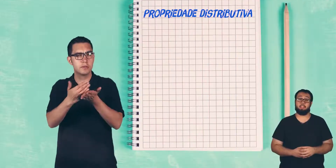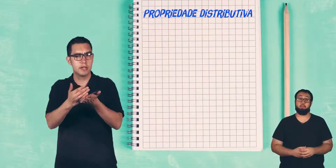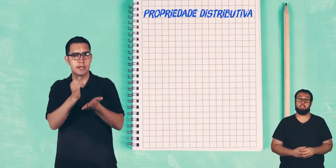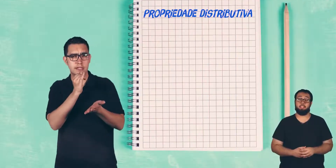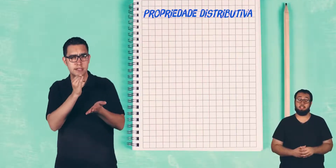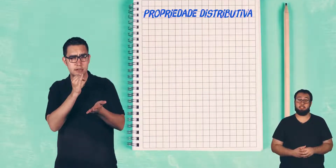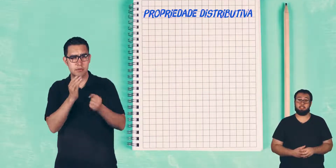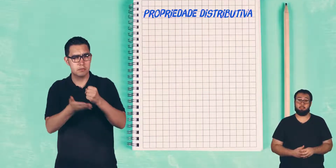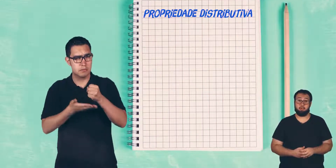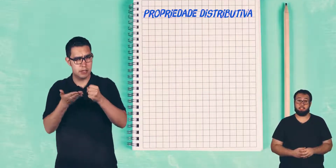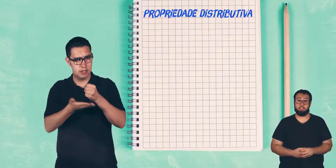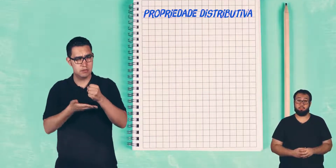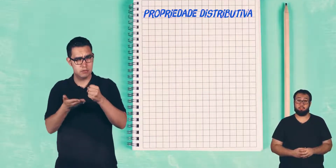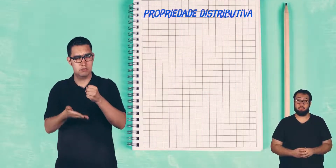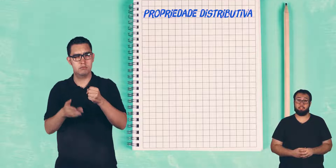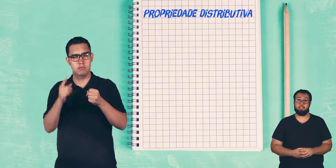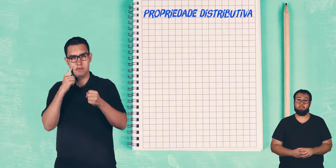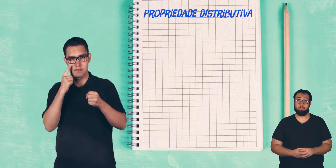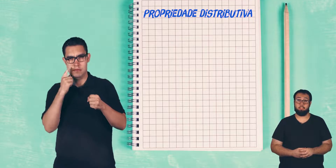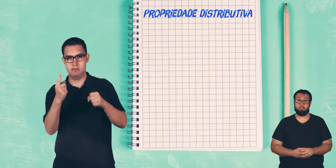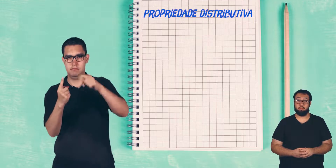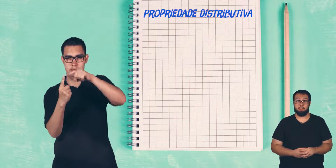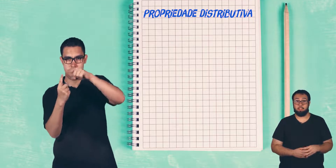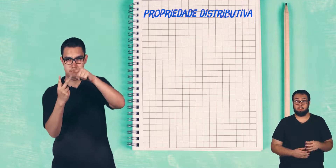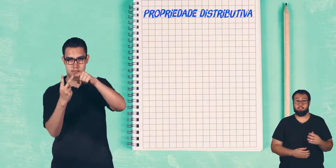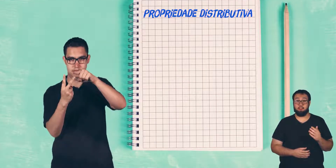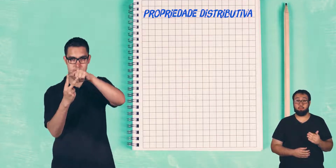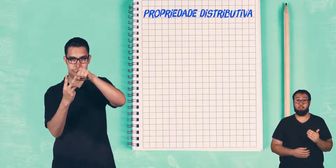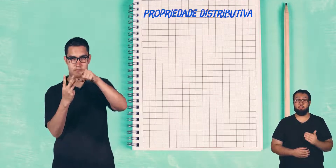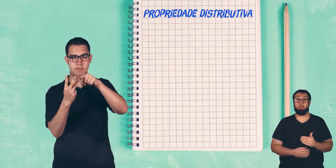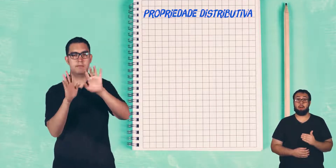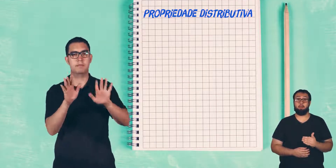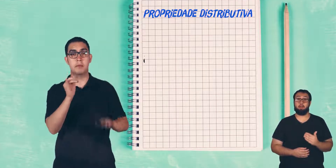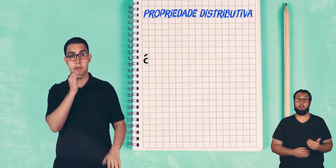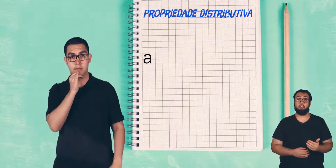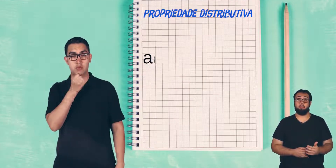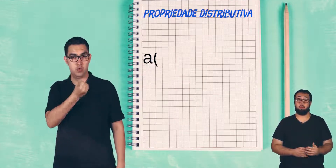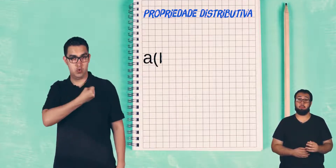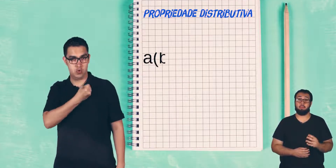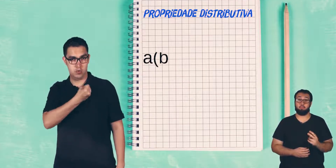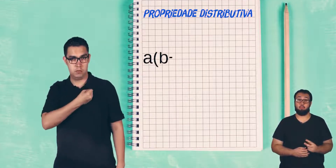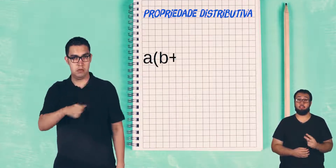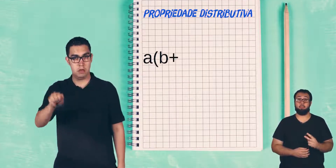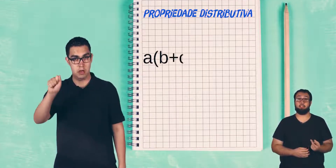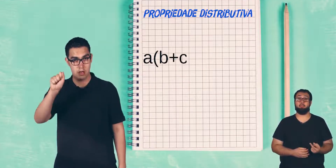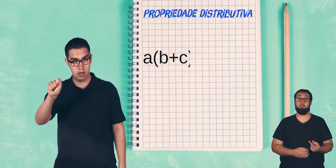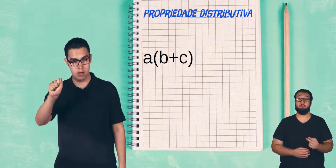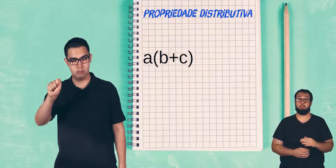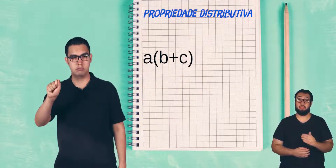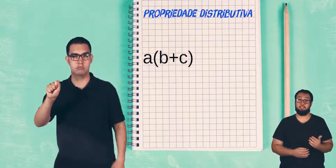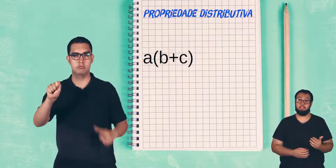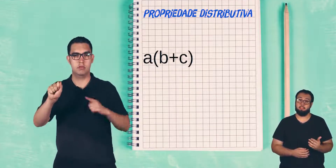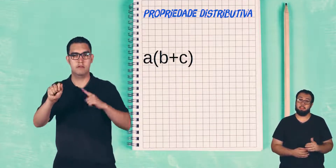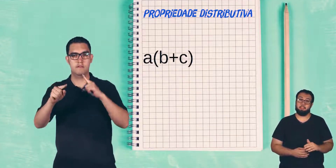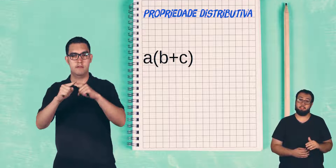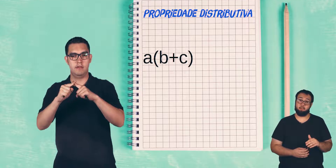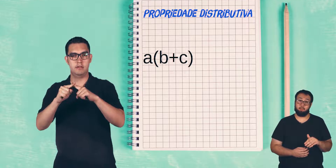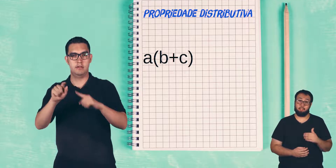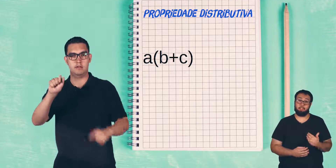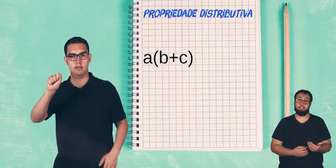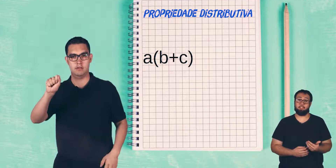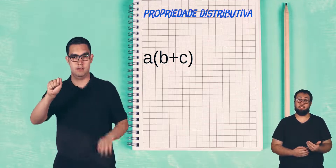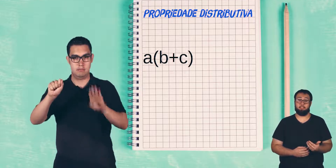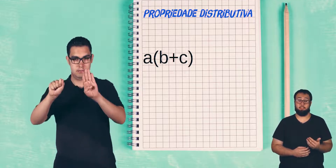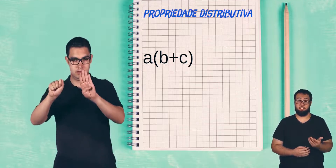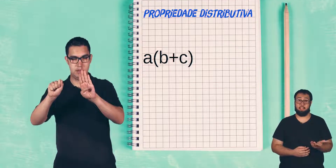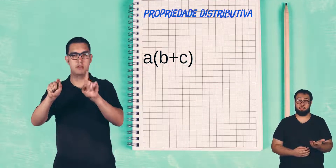Vamos começar com uma generalização básica de um dos casos da distributiva. Se tivermos um número A qualquer, multiplicando dois ou mais números, B e C, que estão